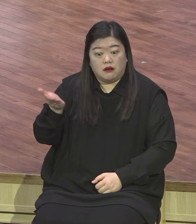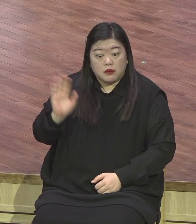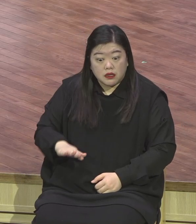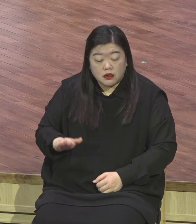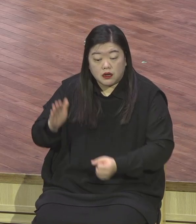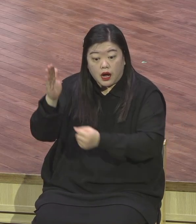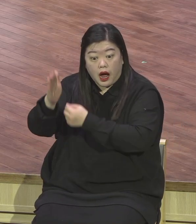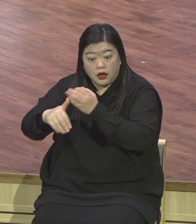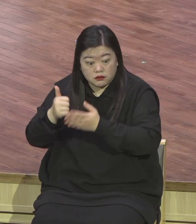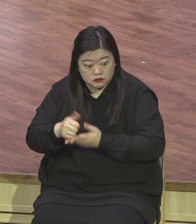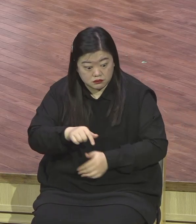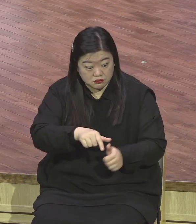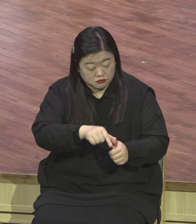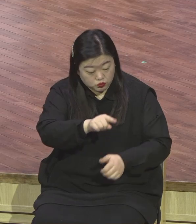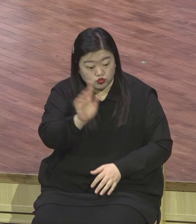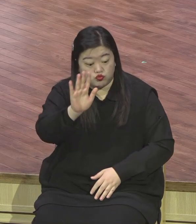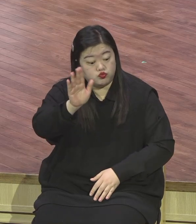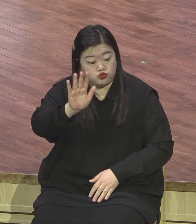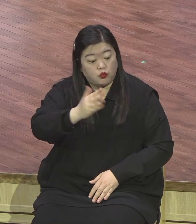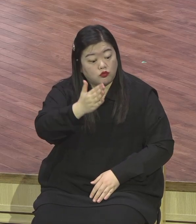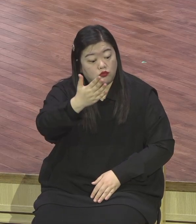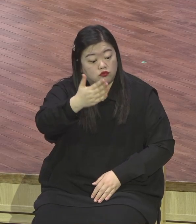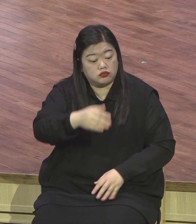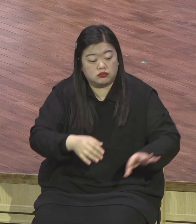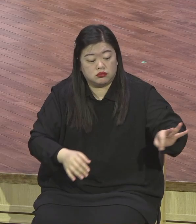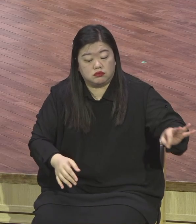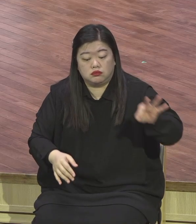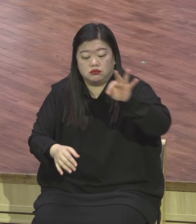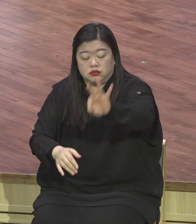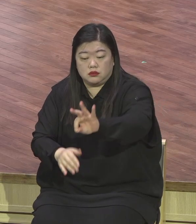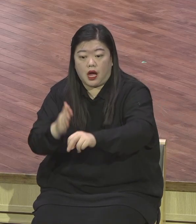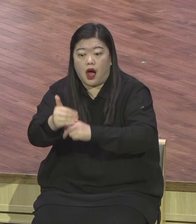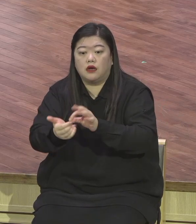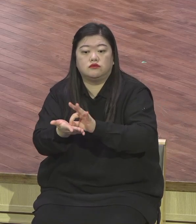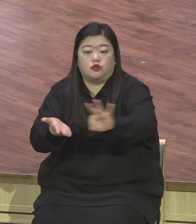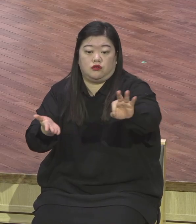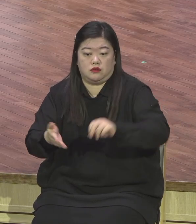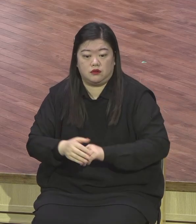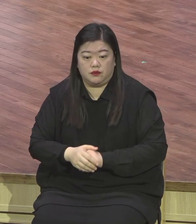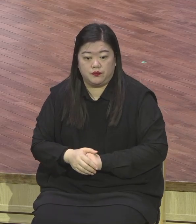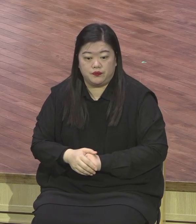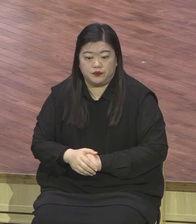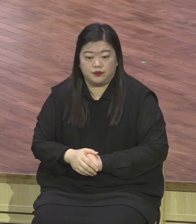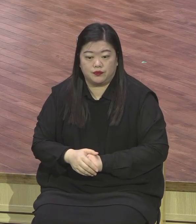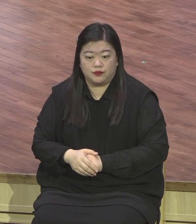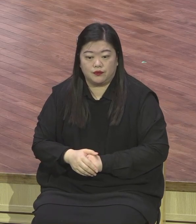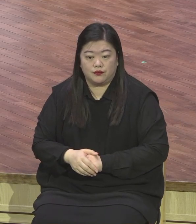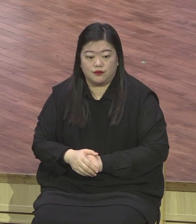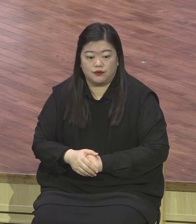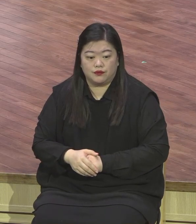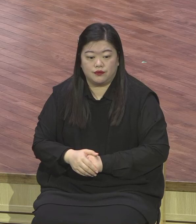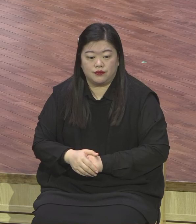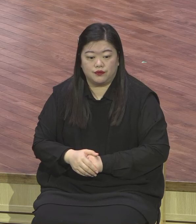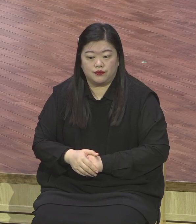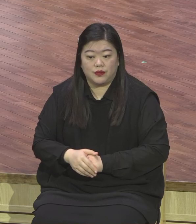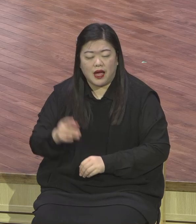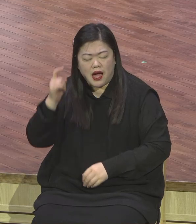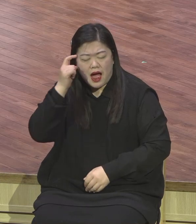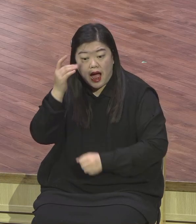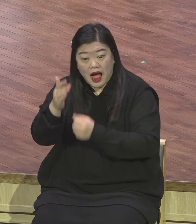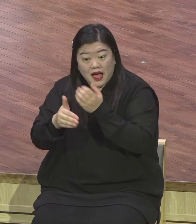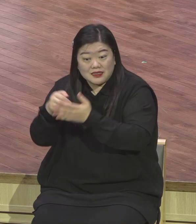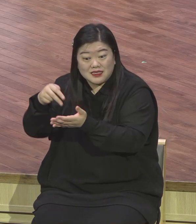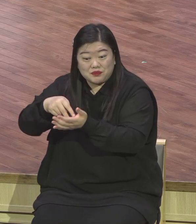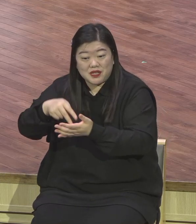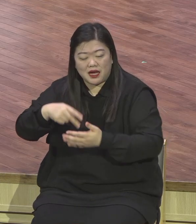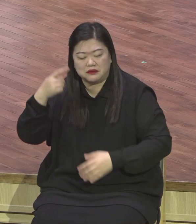것이다 왜 하나님이 전등자니까 또 또 한 놈 꼴을 보고 싫어합니다 잘랑척하는 거 싫어합니다